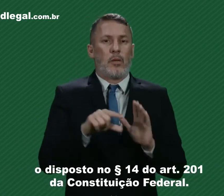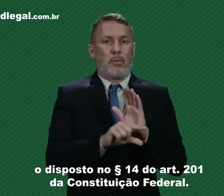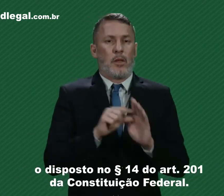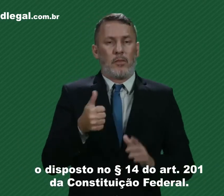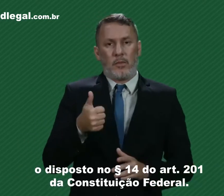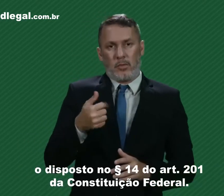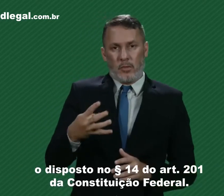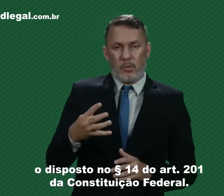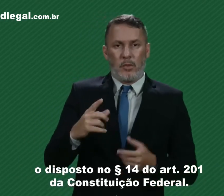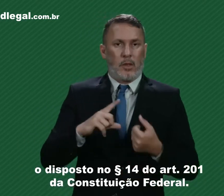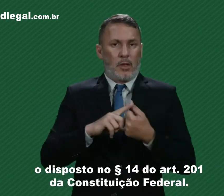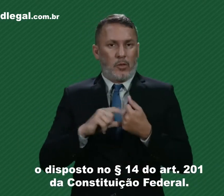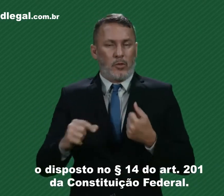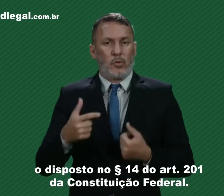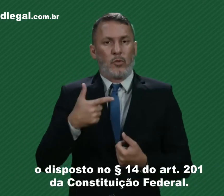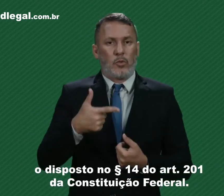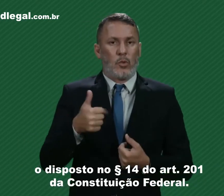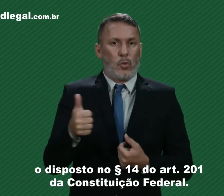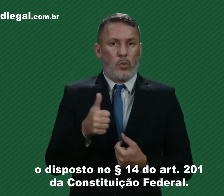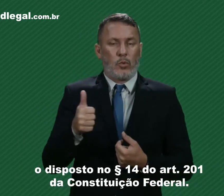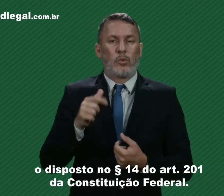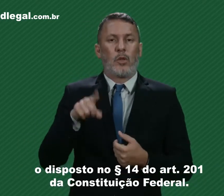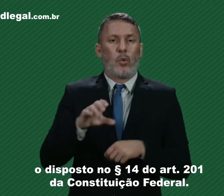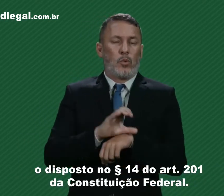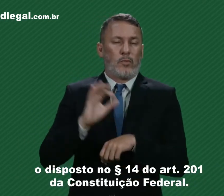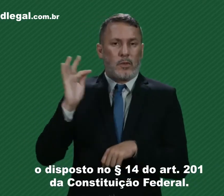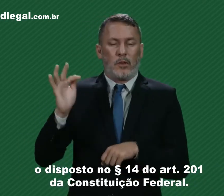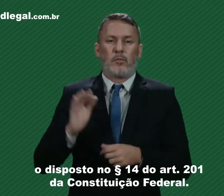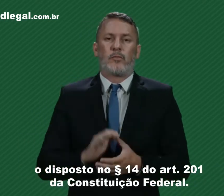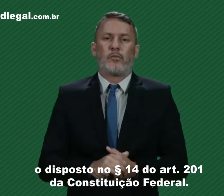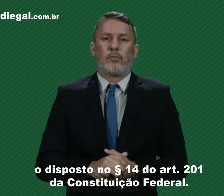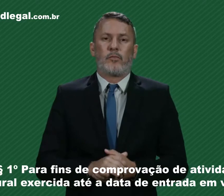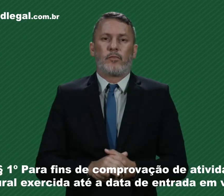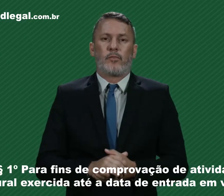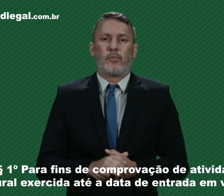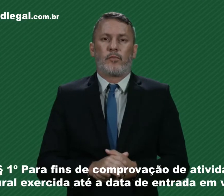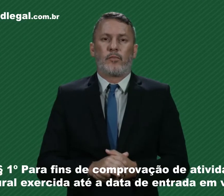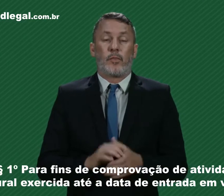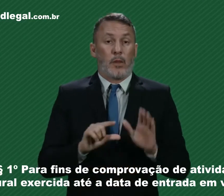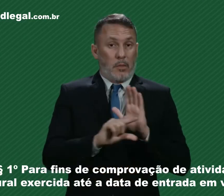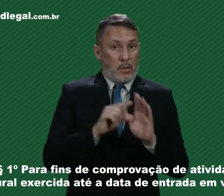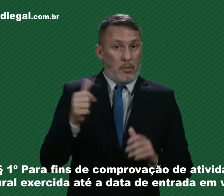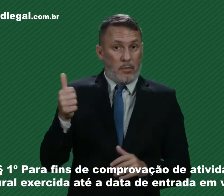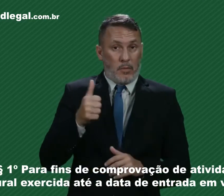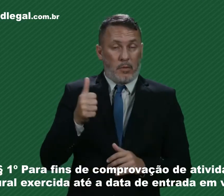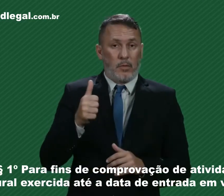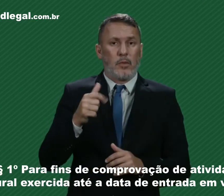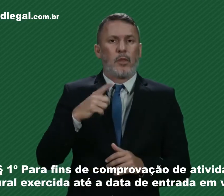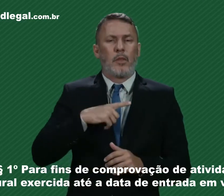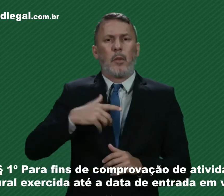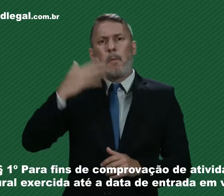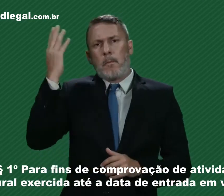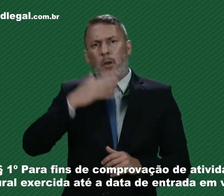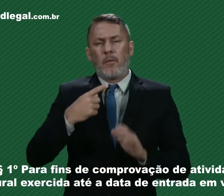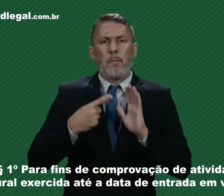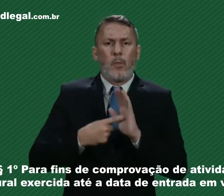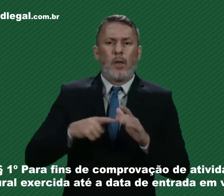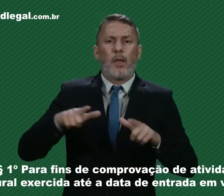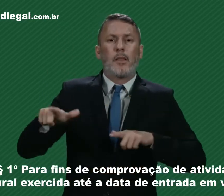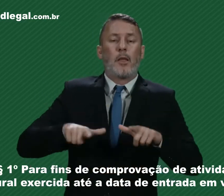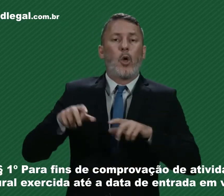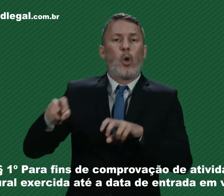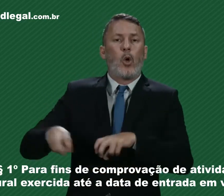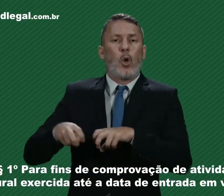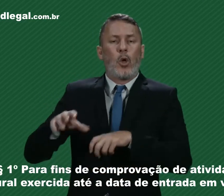no parágrafo 14 do artigo 201 da Constituição Federal. Parágrafo 1º. Para fins de comprovação de